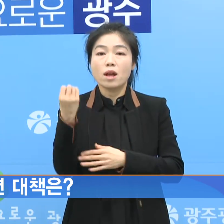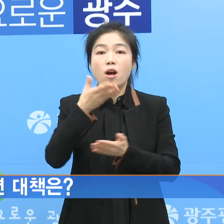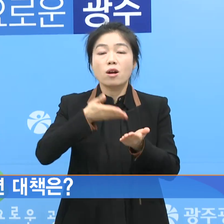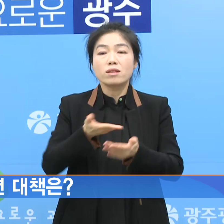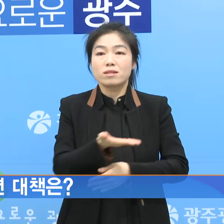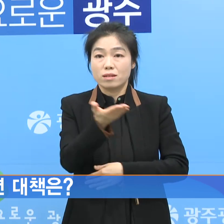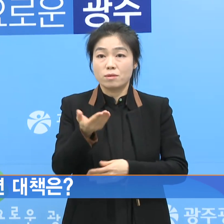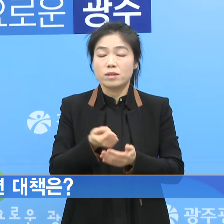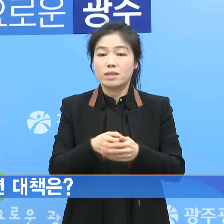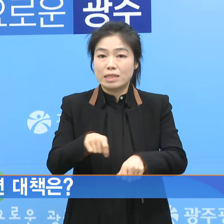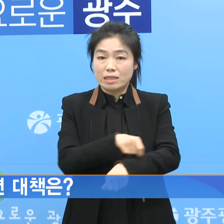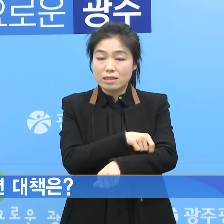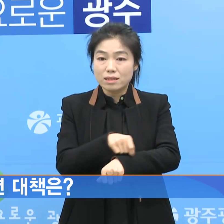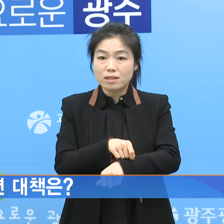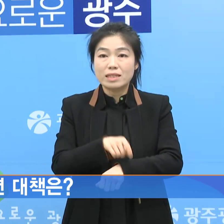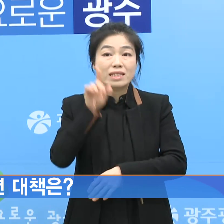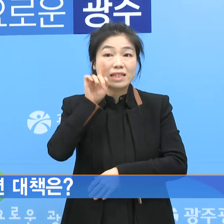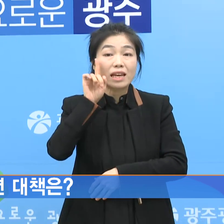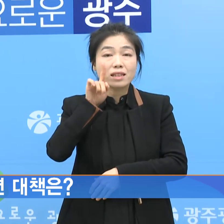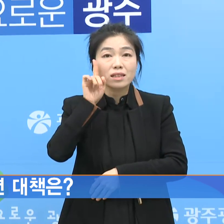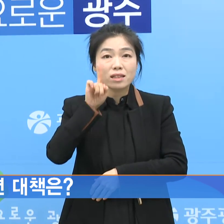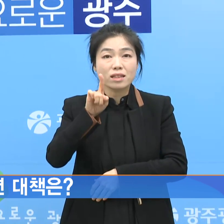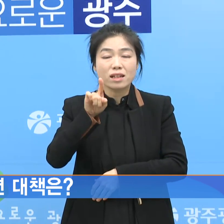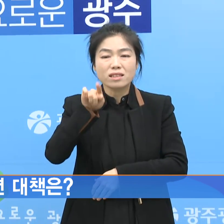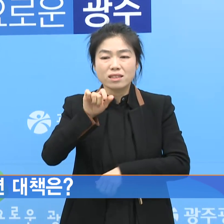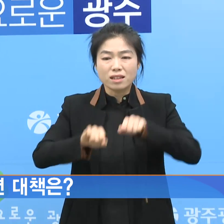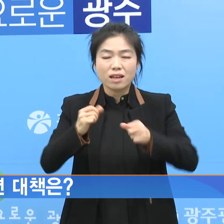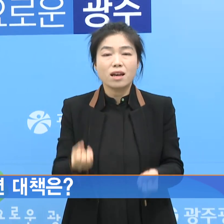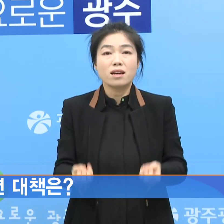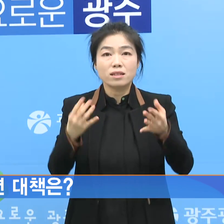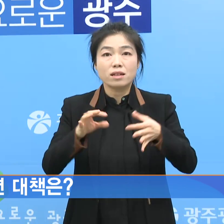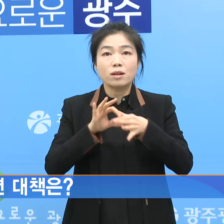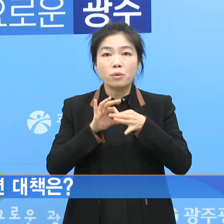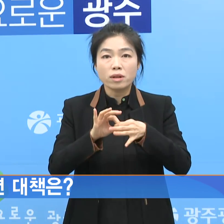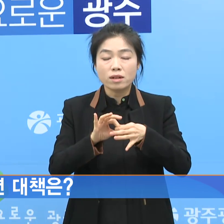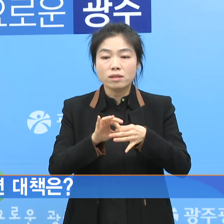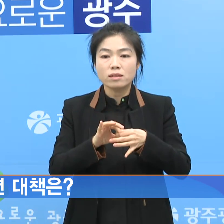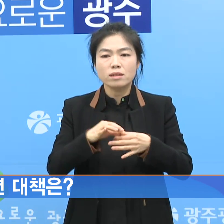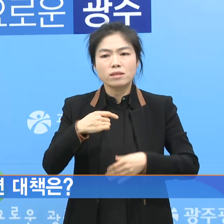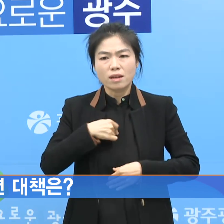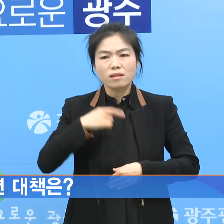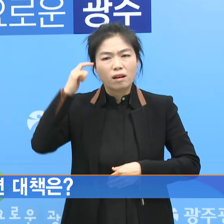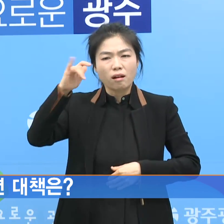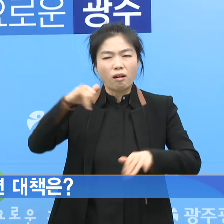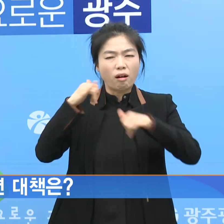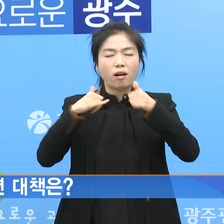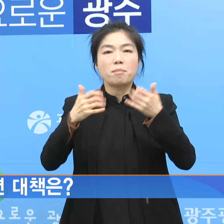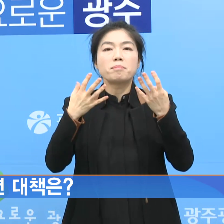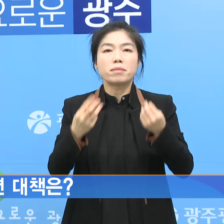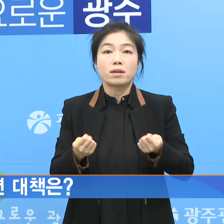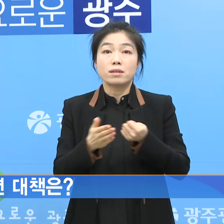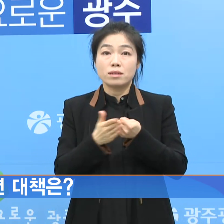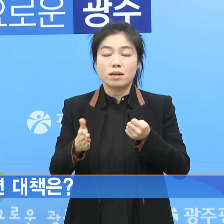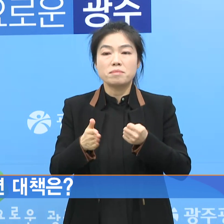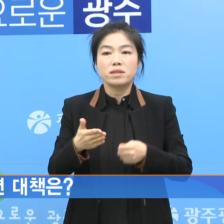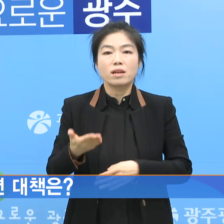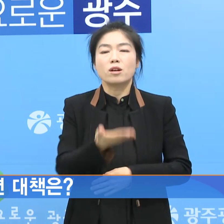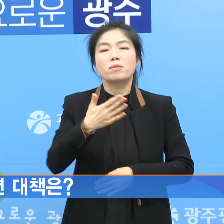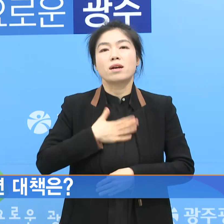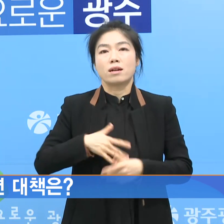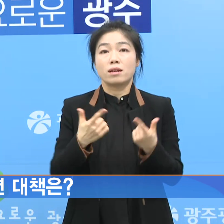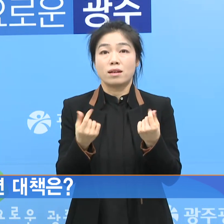언론인들께서 특히 뭐 내일 그런 행사 관련해서 저한테도 많은 전화가 왔습니다. 그래서 이제